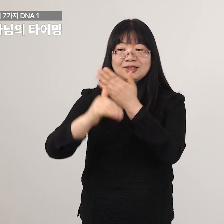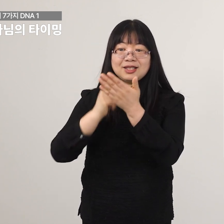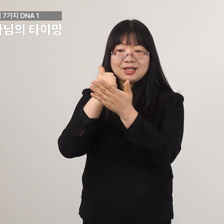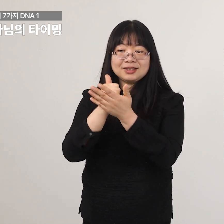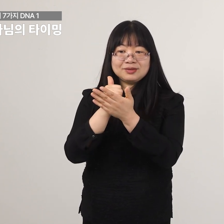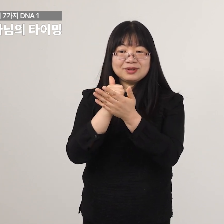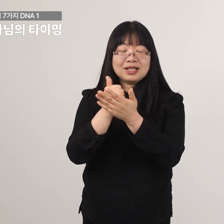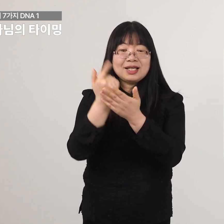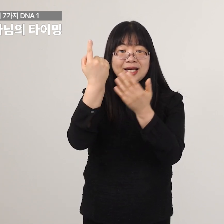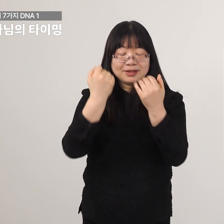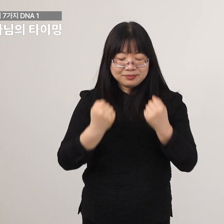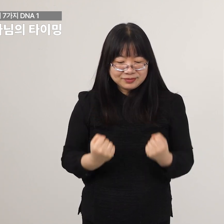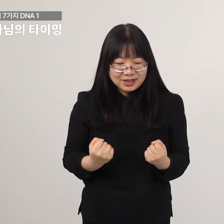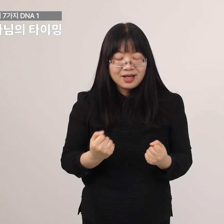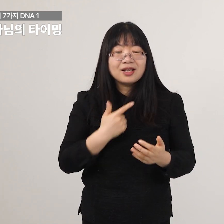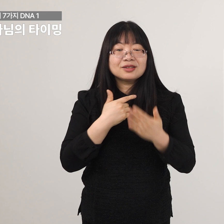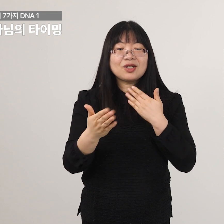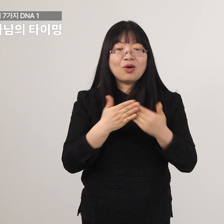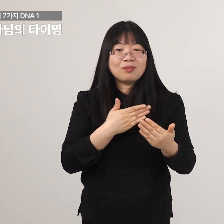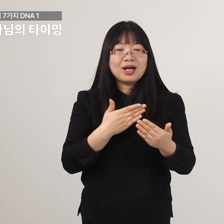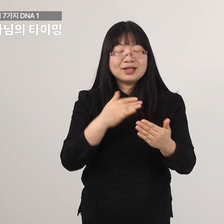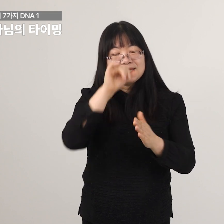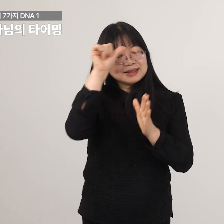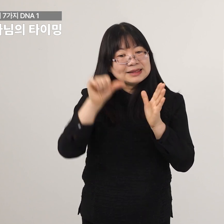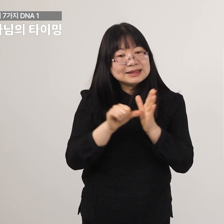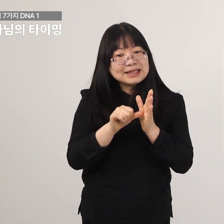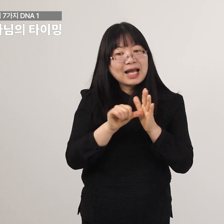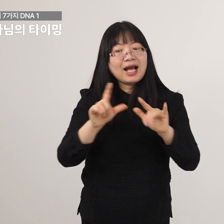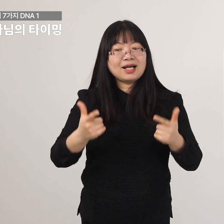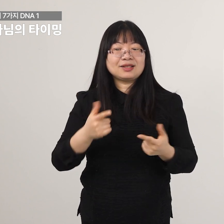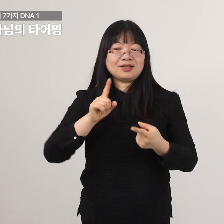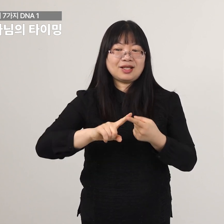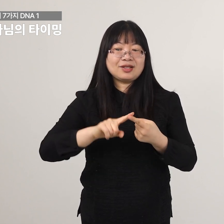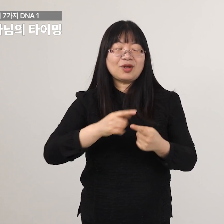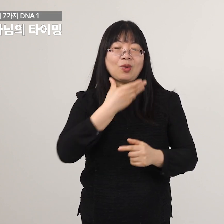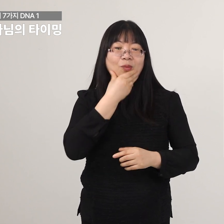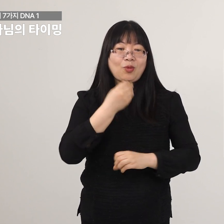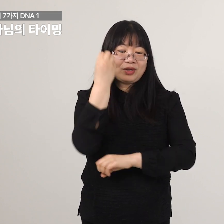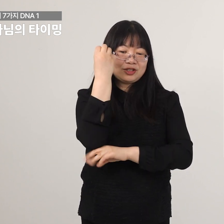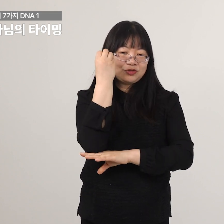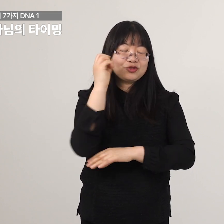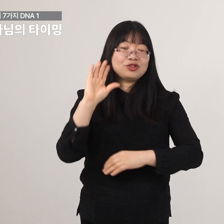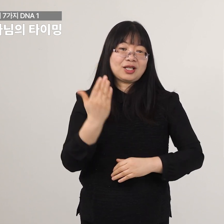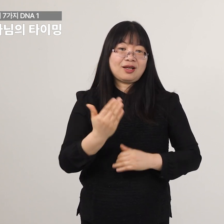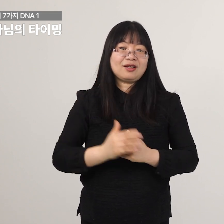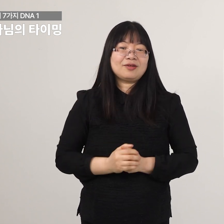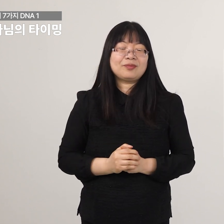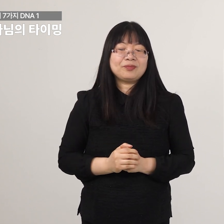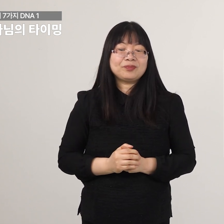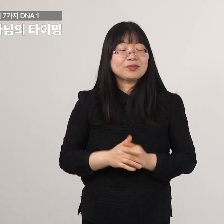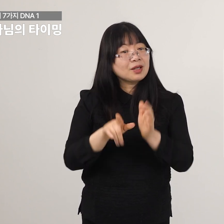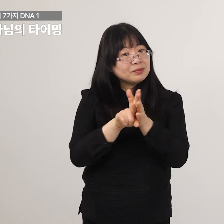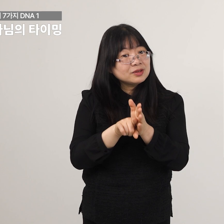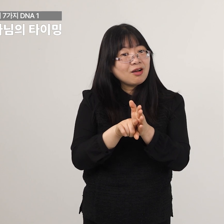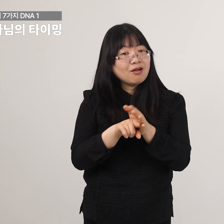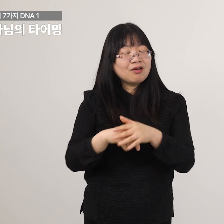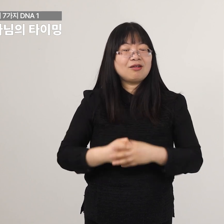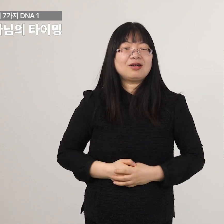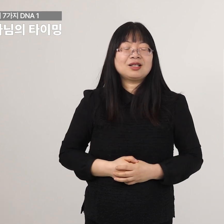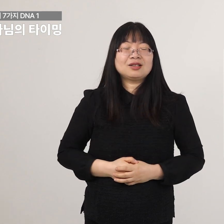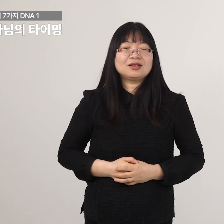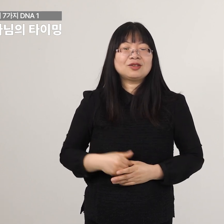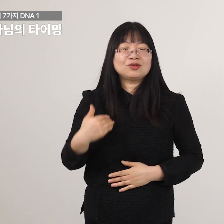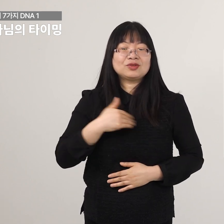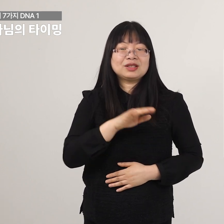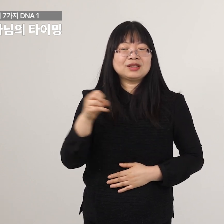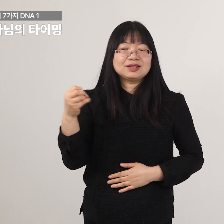하나님의 임재를 경험하는 인생인가 아닌가가 복의 기준이에요. 믿습니까?